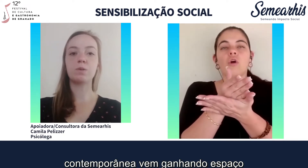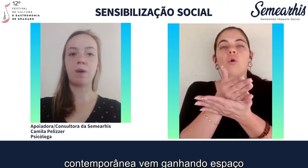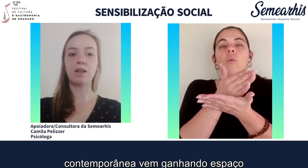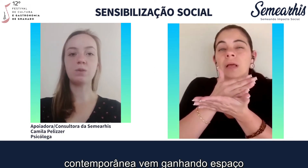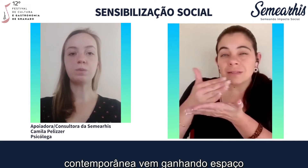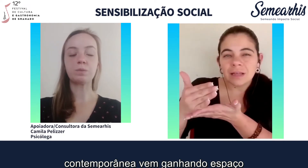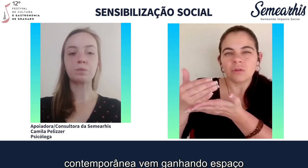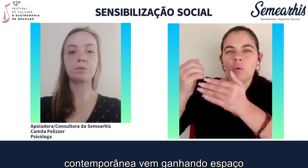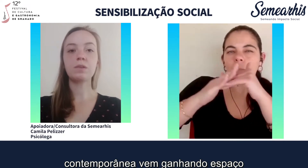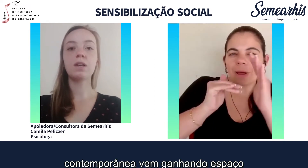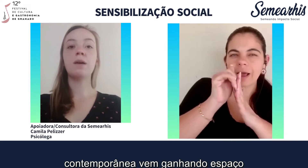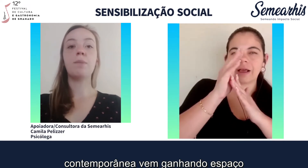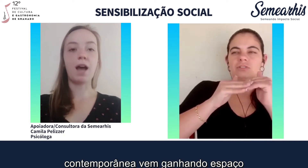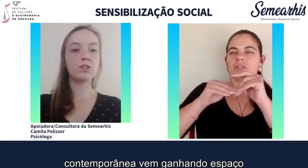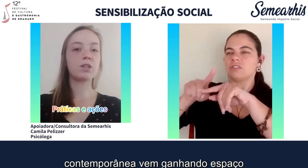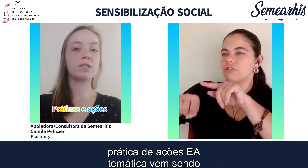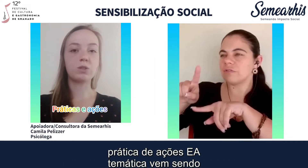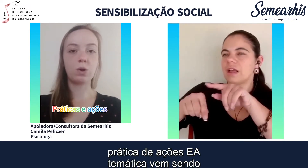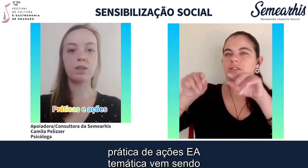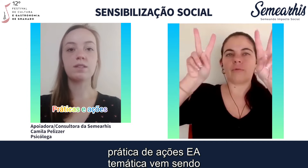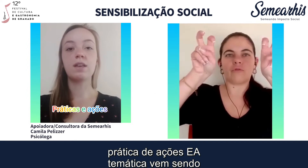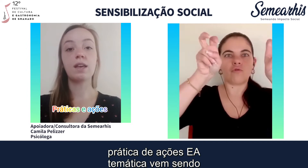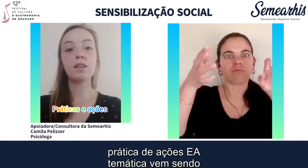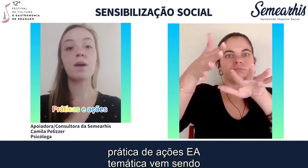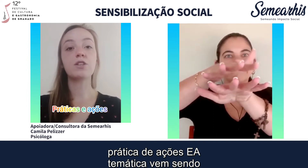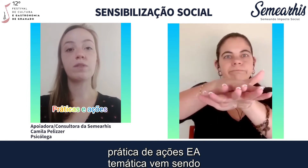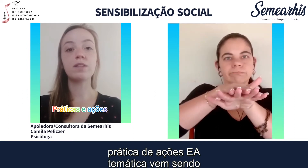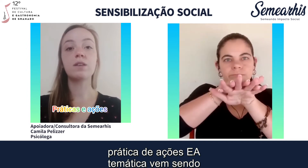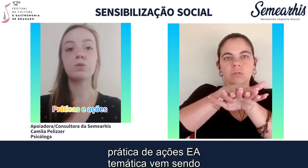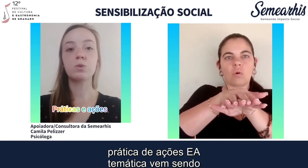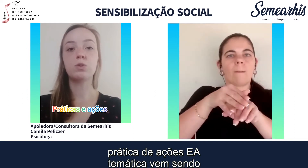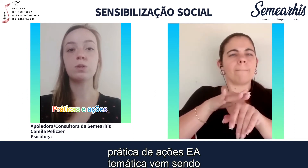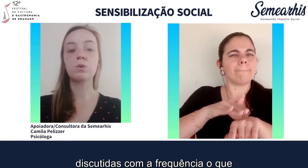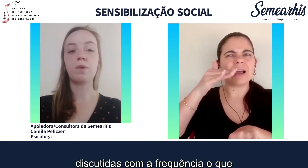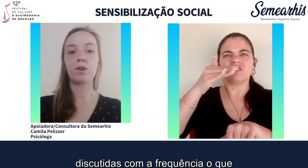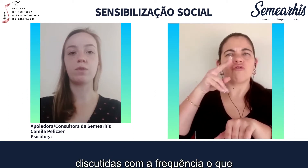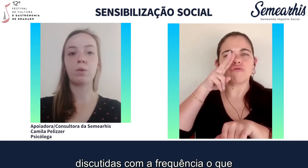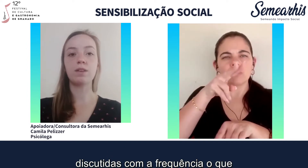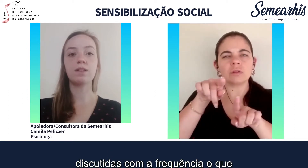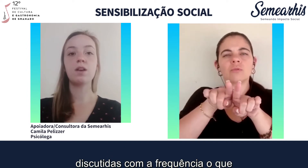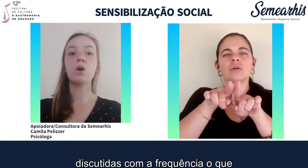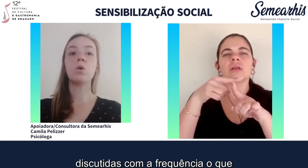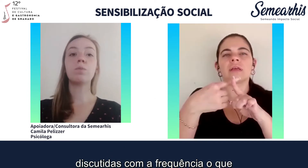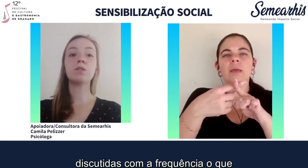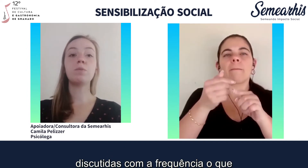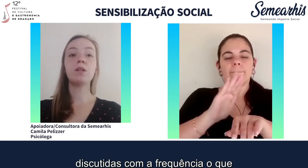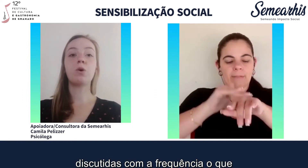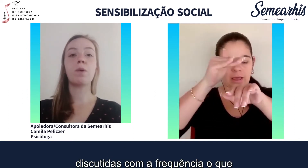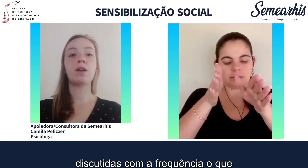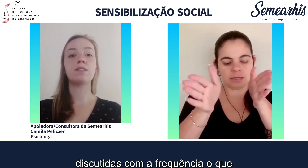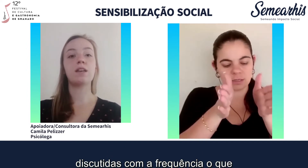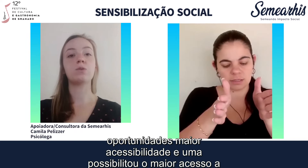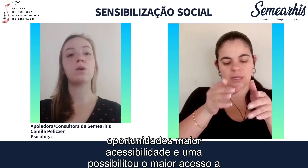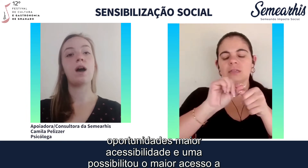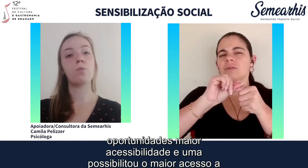ganhando espaço, práticas, ações e a temática vem sendo discutidas com maior frequência, o que possibilitou um